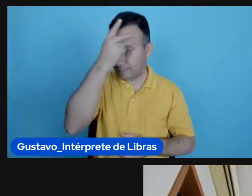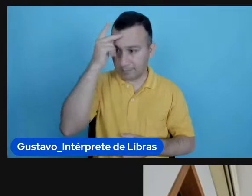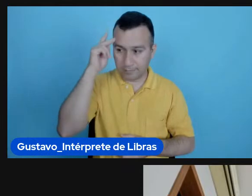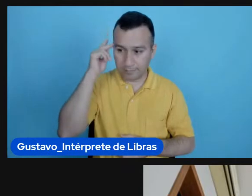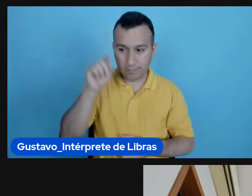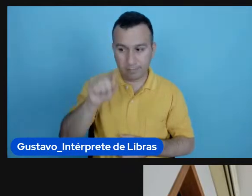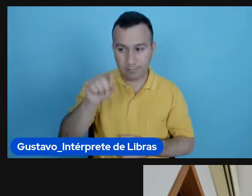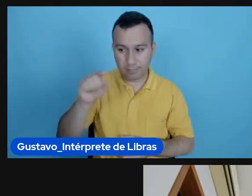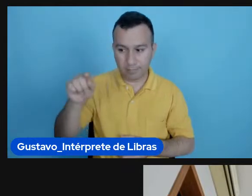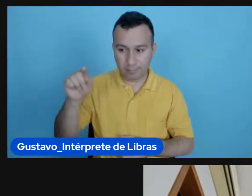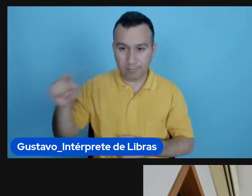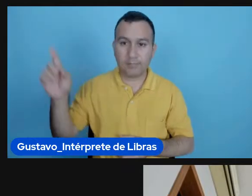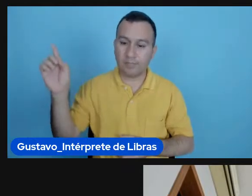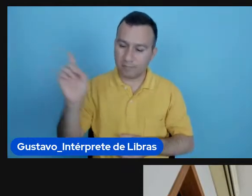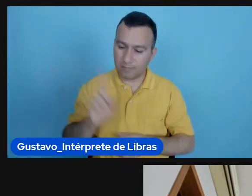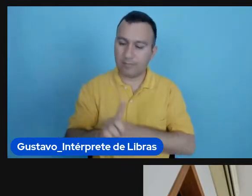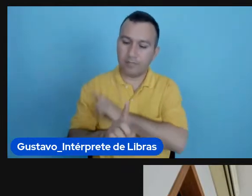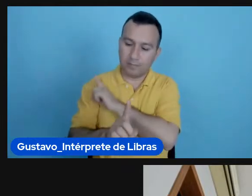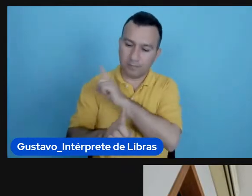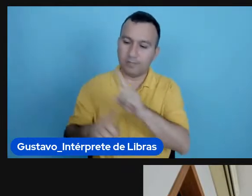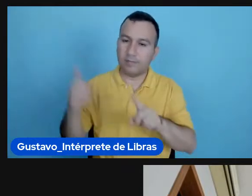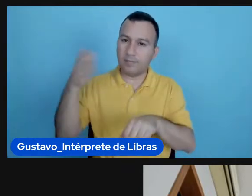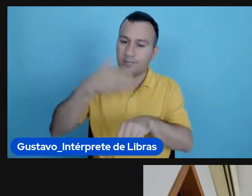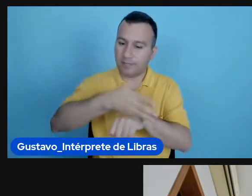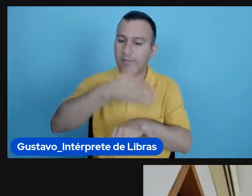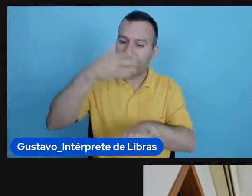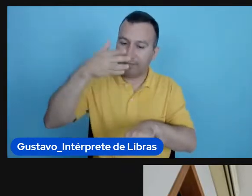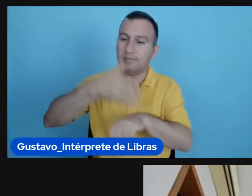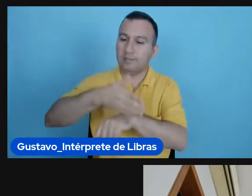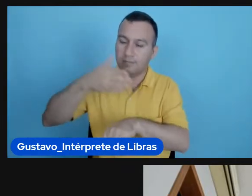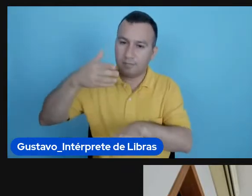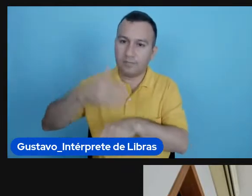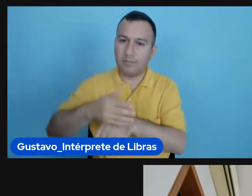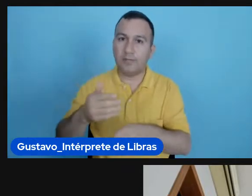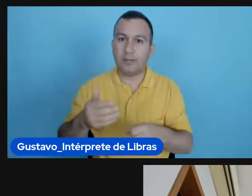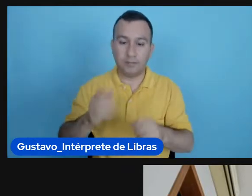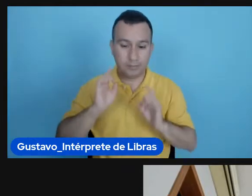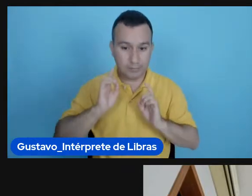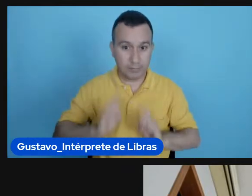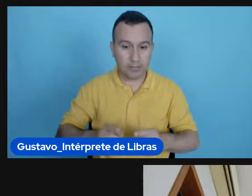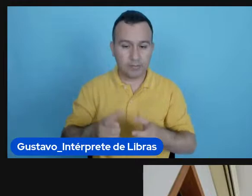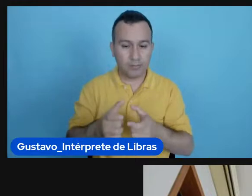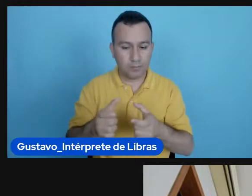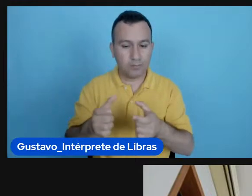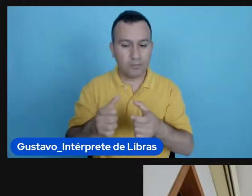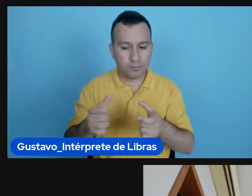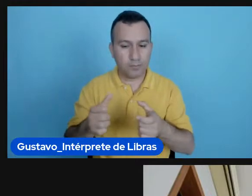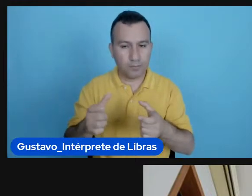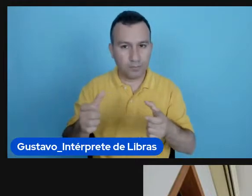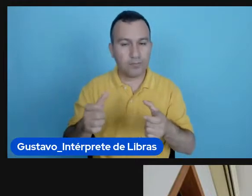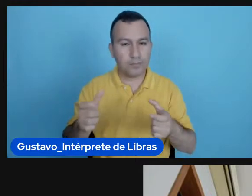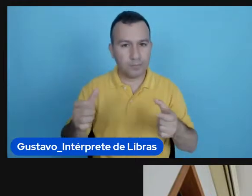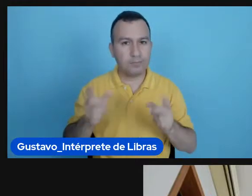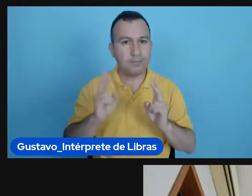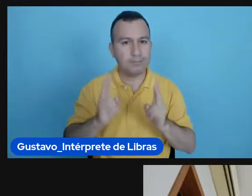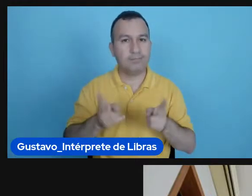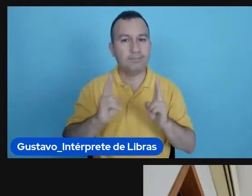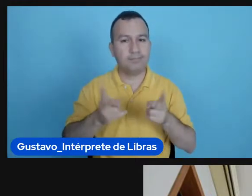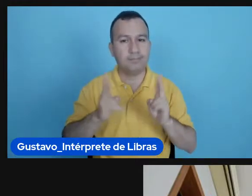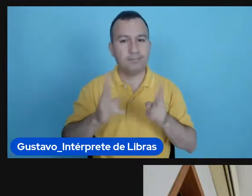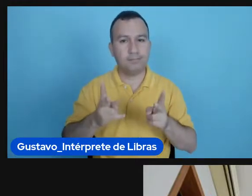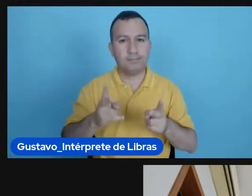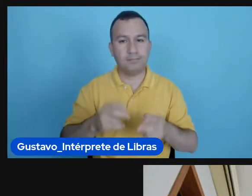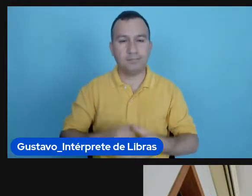chegando, e cada dia aumenta mais o número dos mesmos. Tá, aí